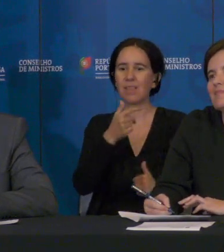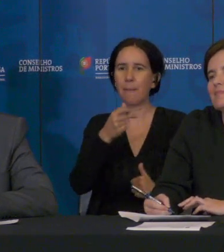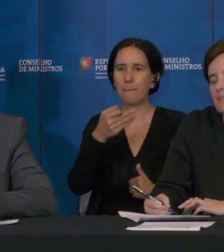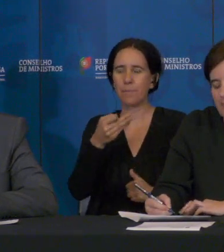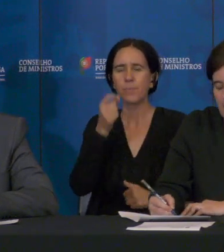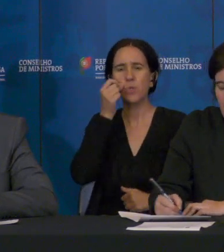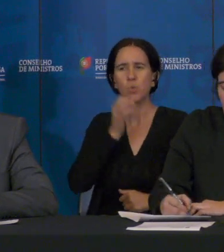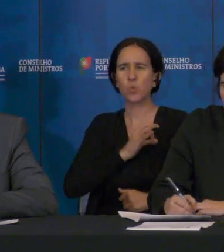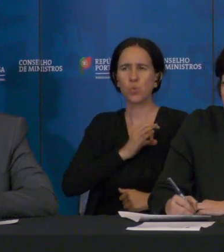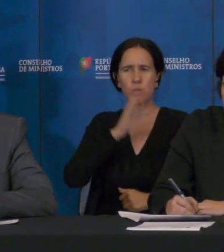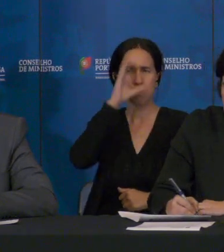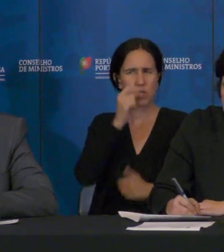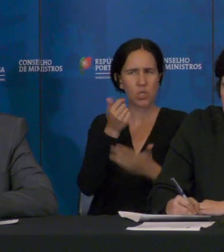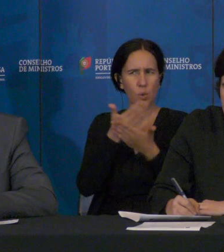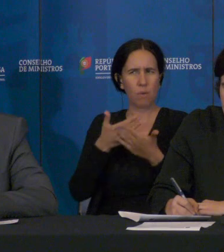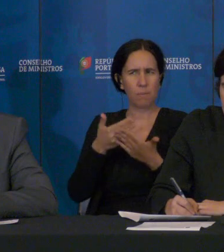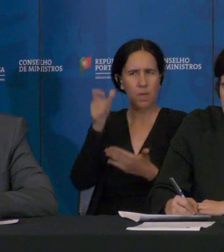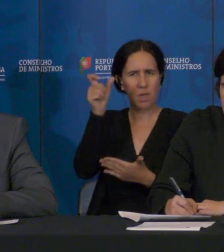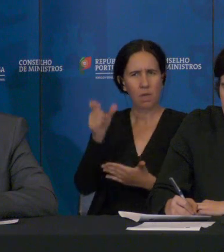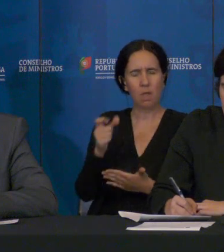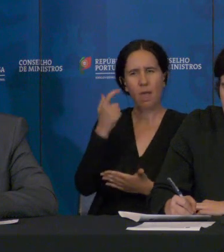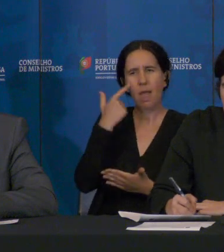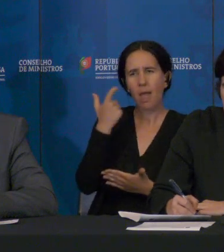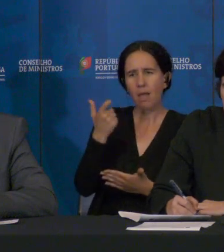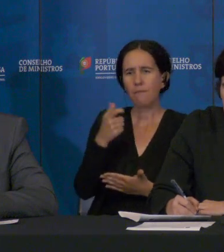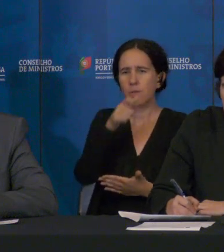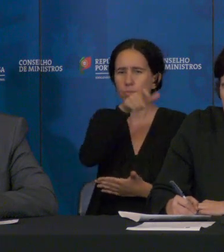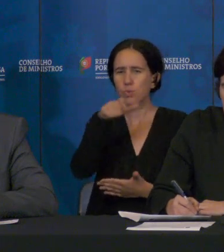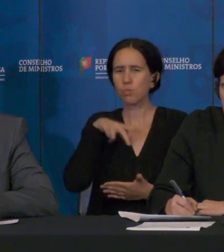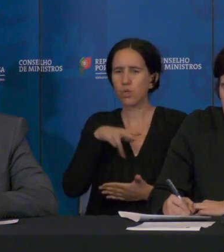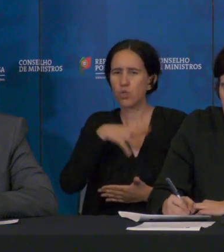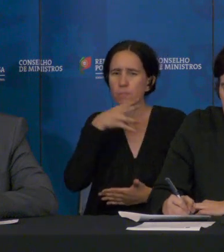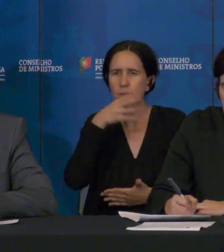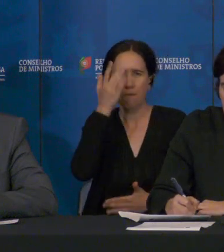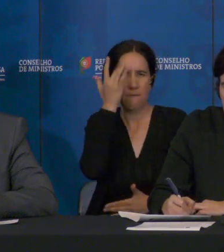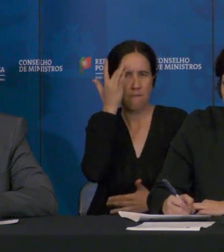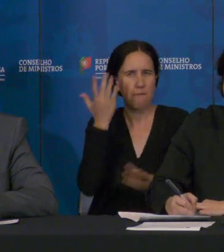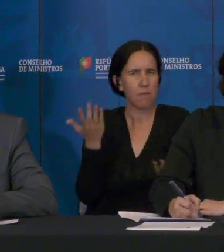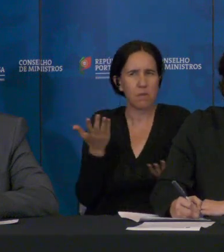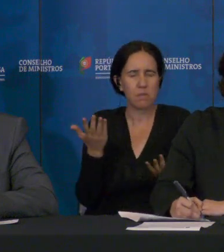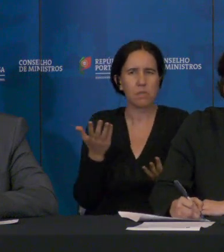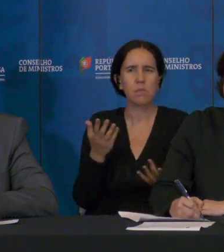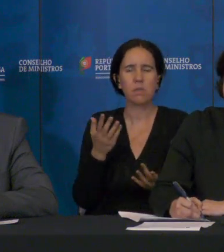da Economia considera que poderá ser fácil de explicar aos portugueses que